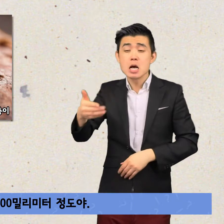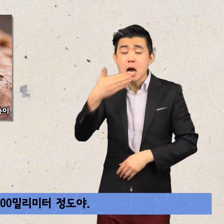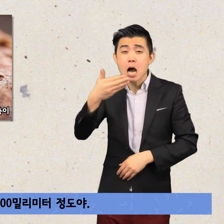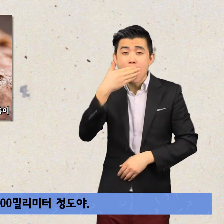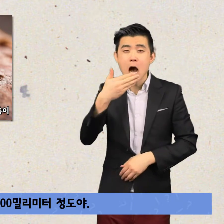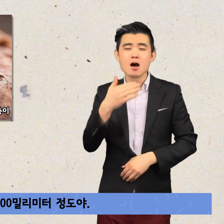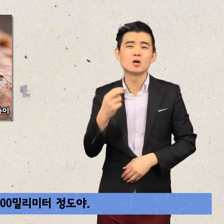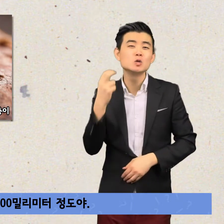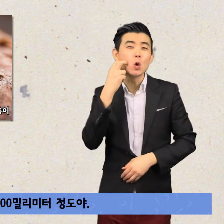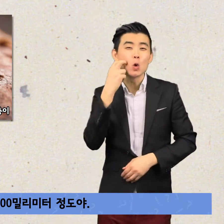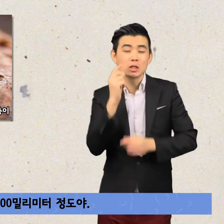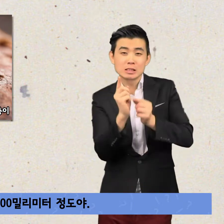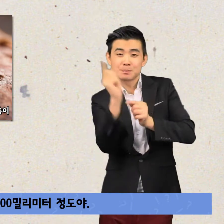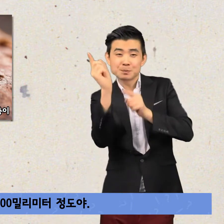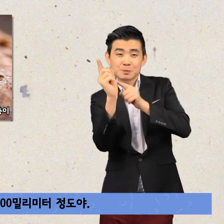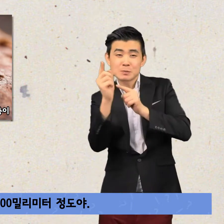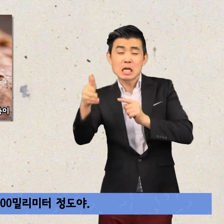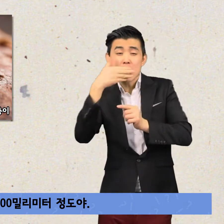정도야.